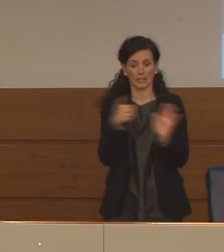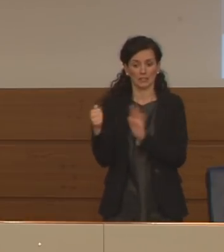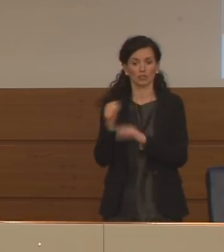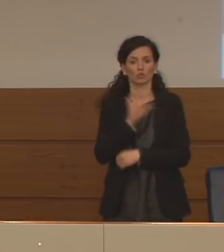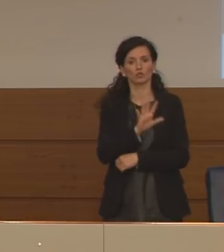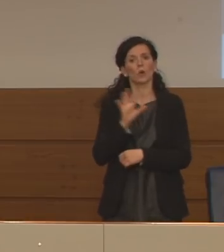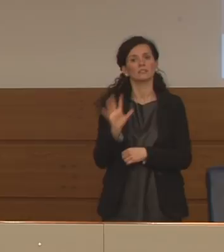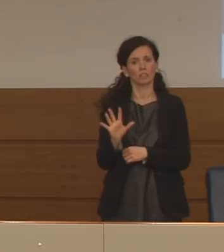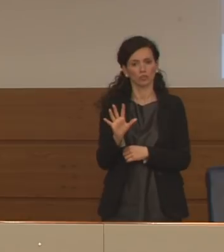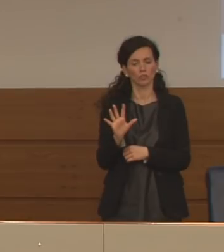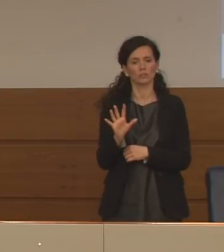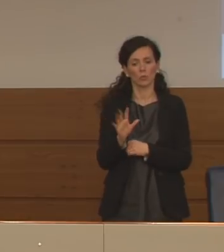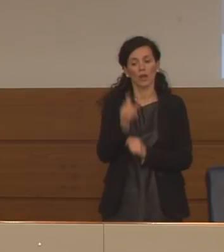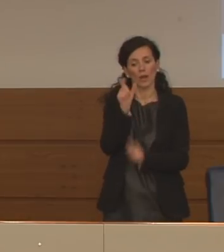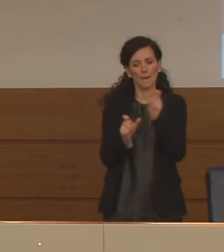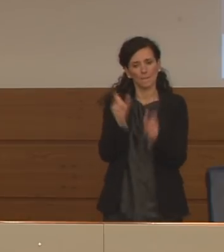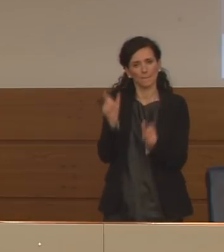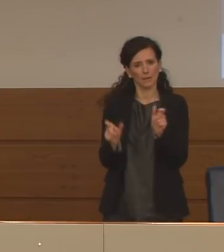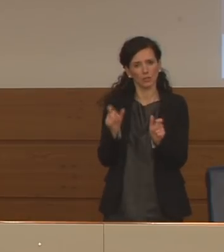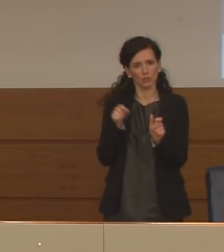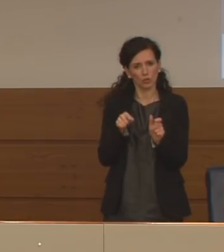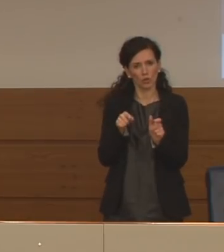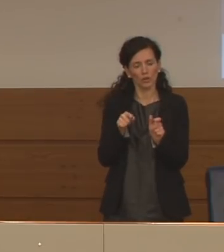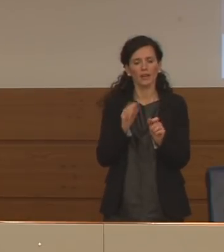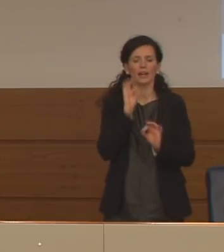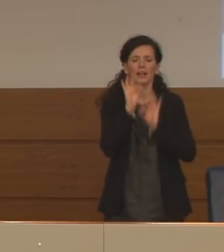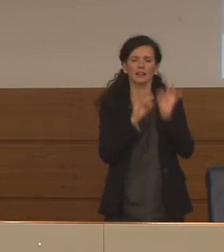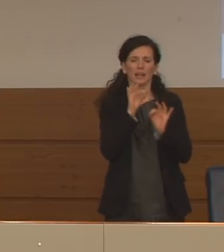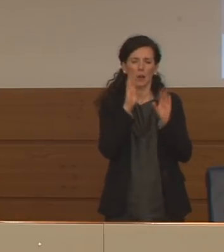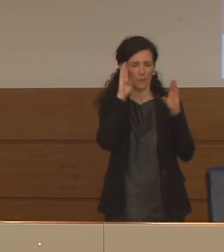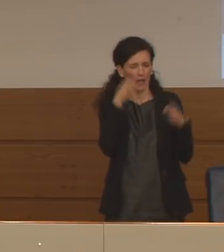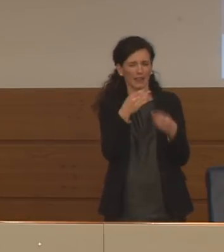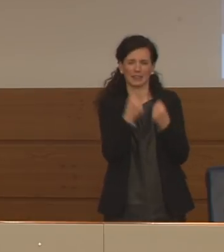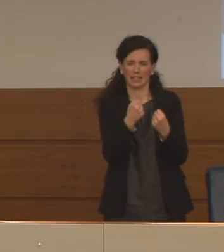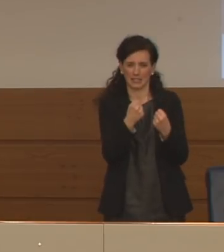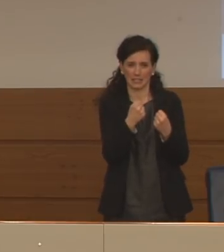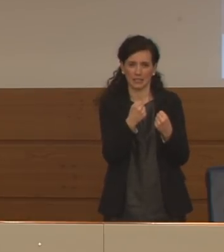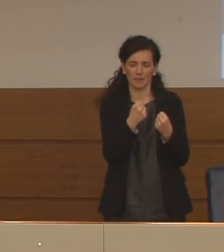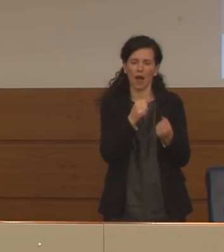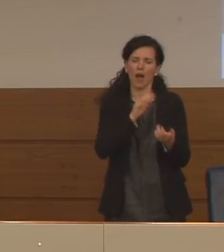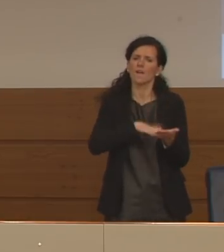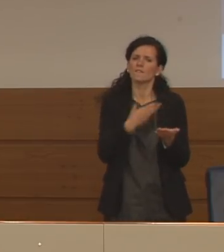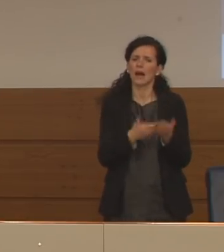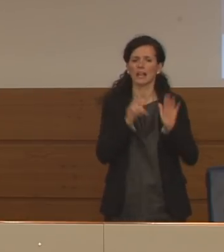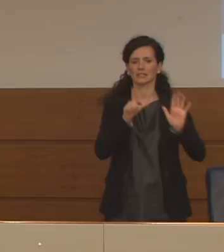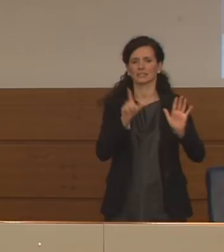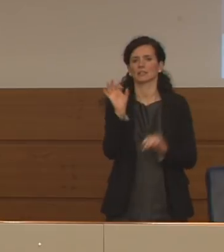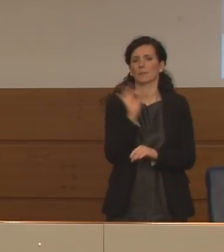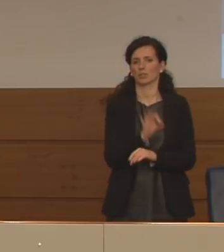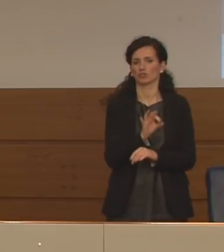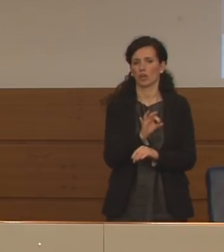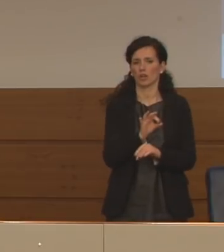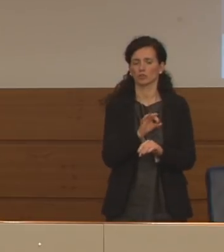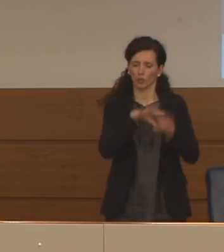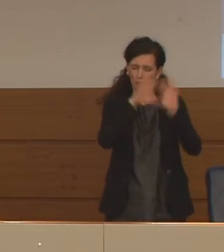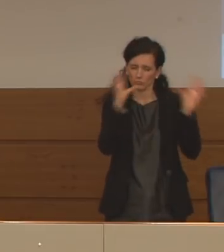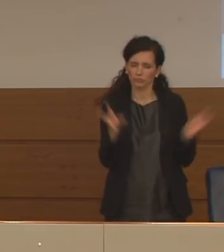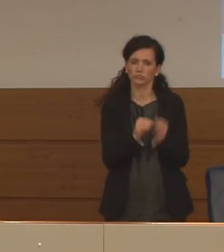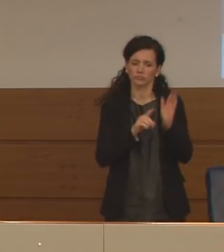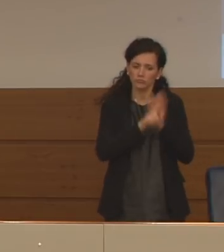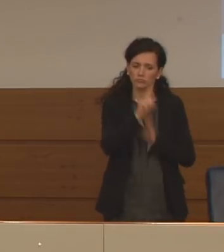2655 le persone che sono in terapia intensiva pari al 7 per cento del totale delle persone